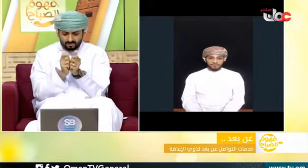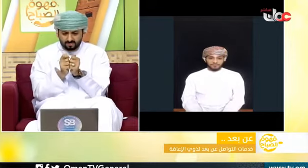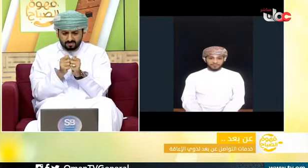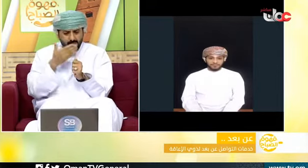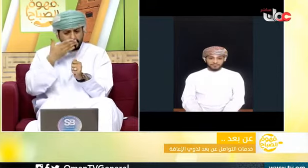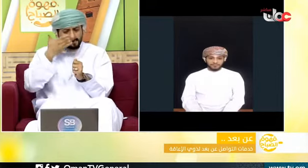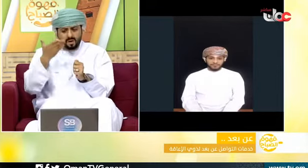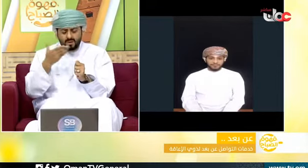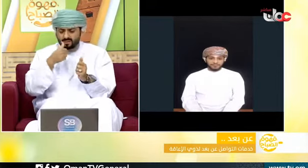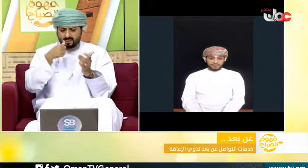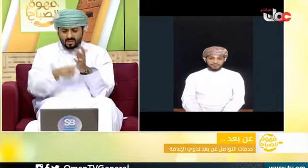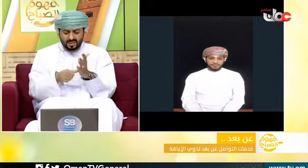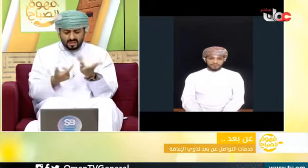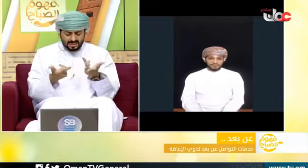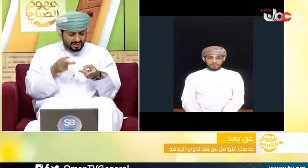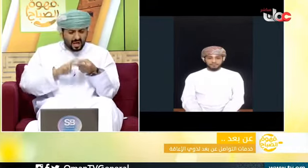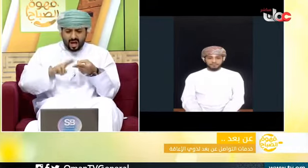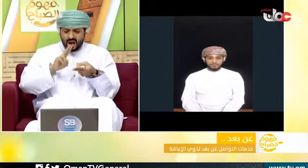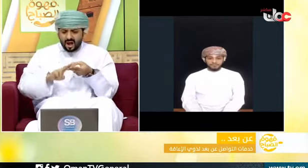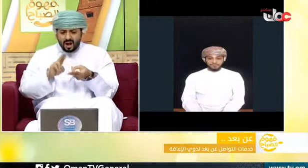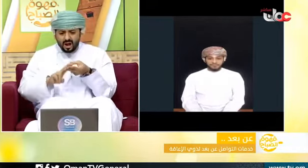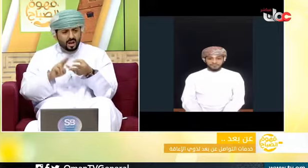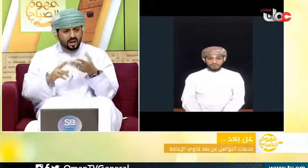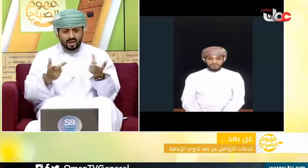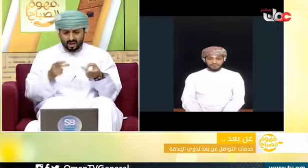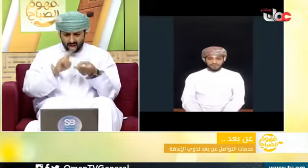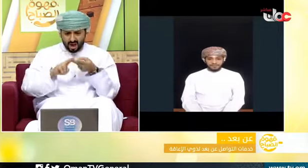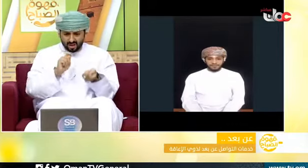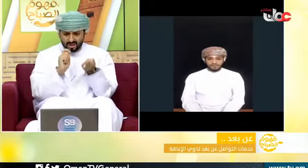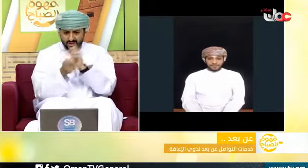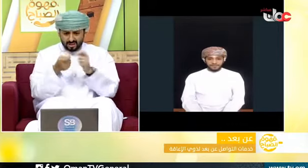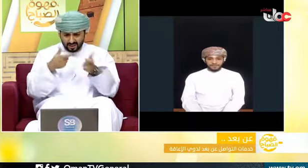عندما يطلبون الأغراض أو بعض